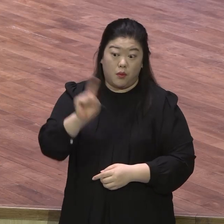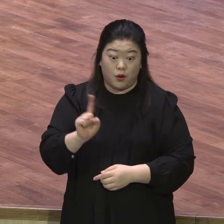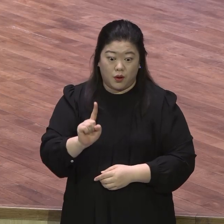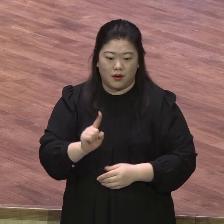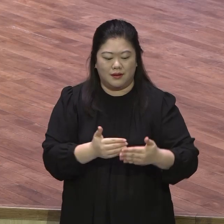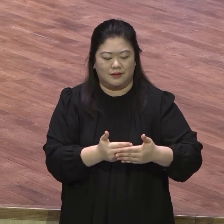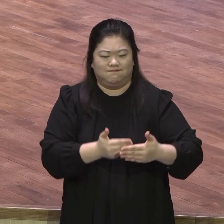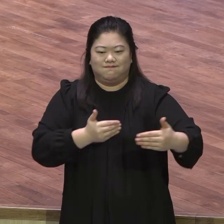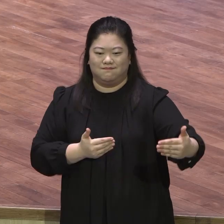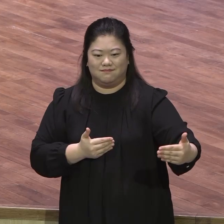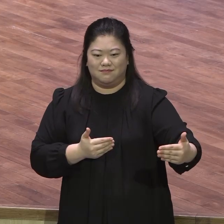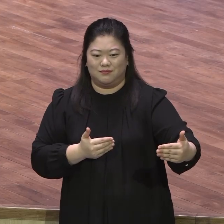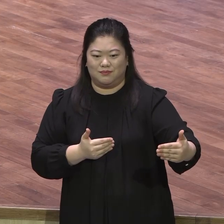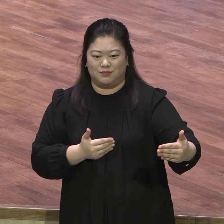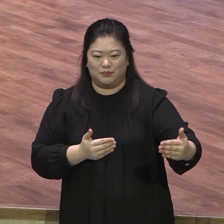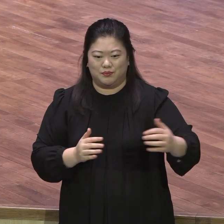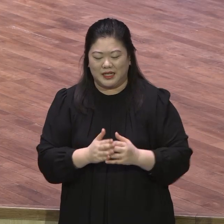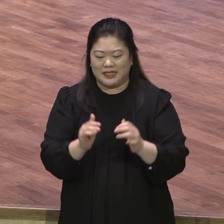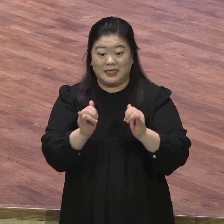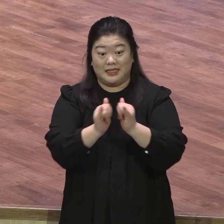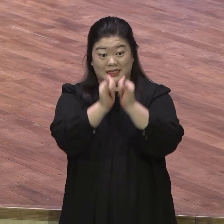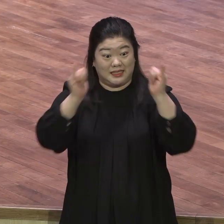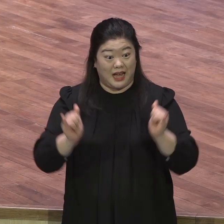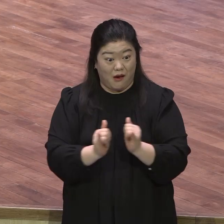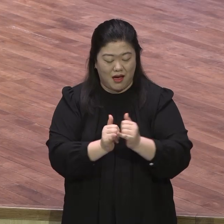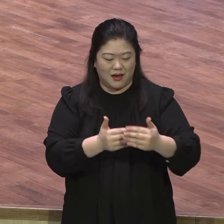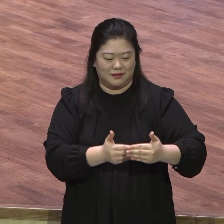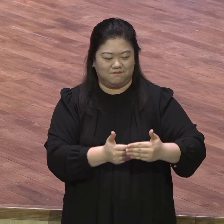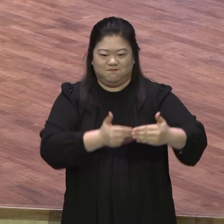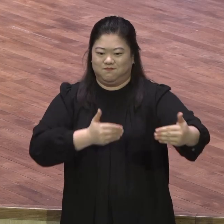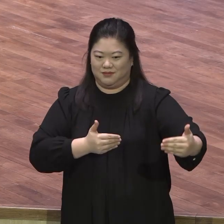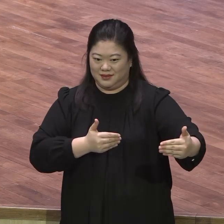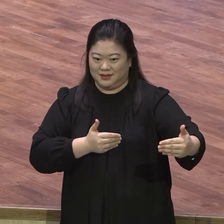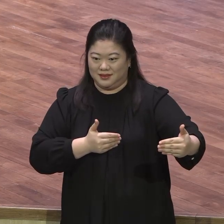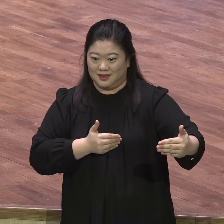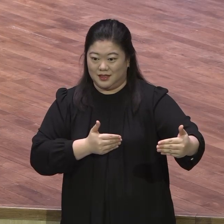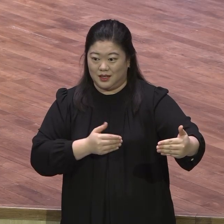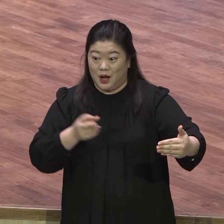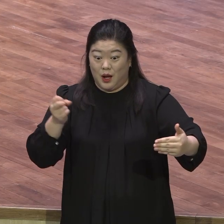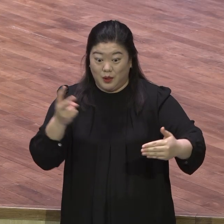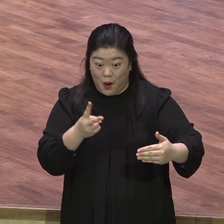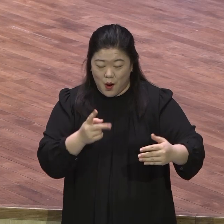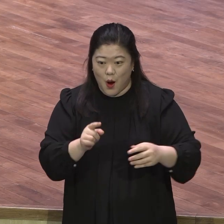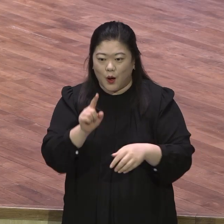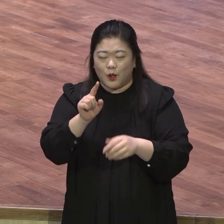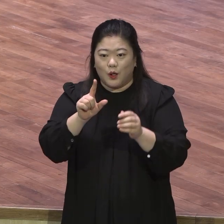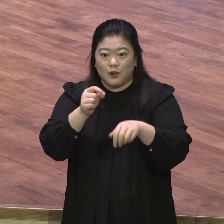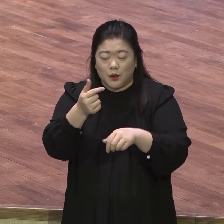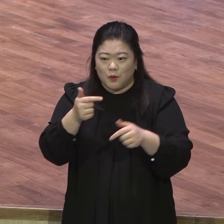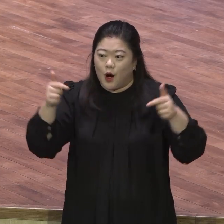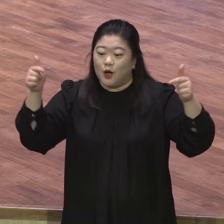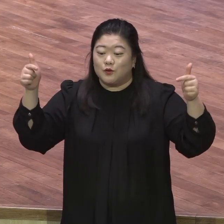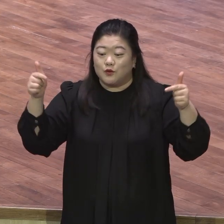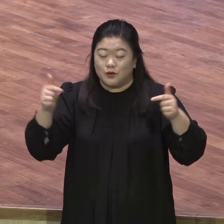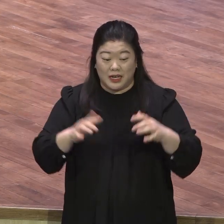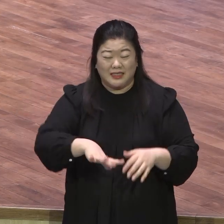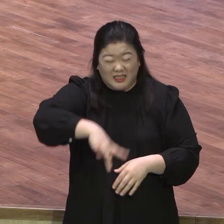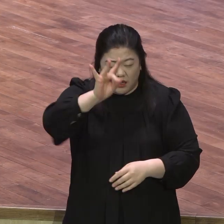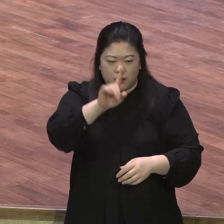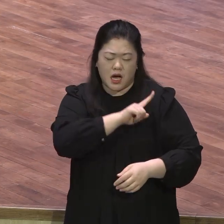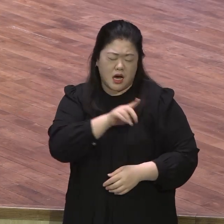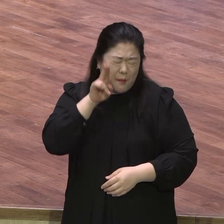사태가 심각할 때는 사회적 거리두기 하다가 좀 우리가 상황이 완화가 되니까 이제는 생활 속 거리두기.